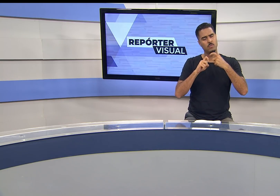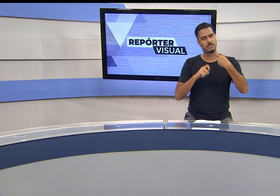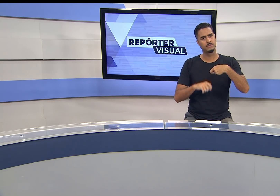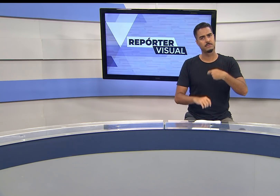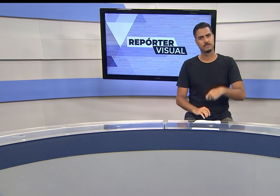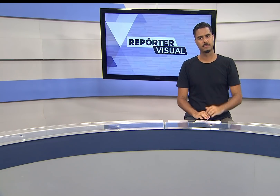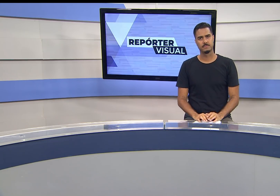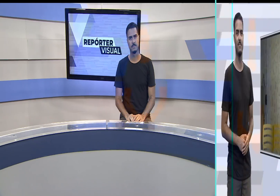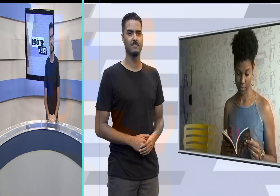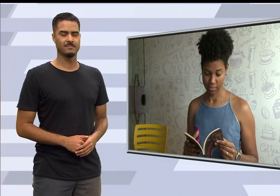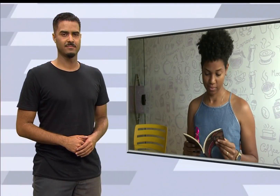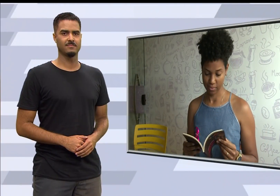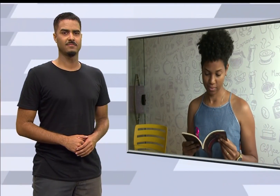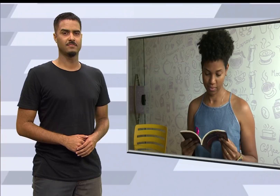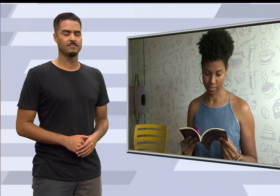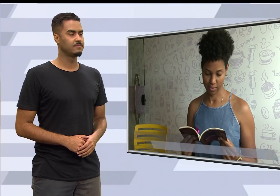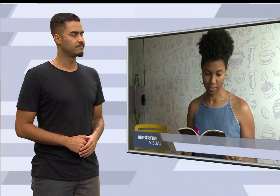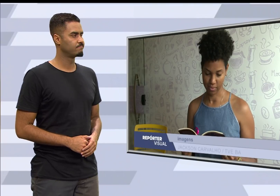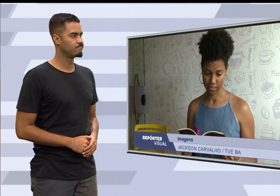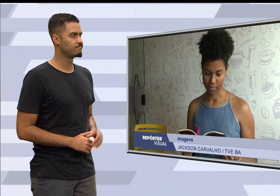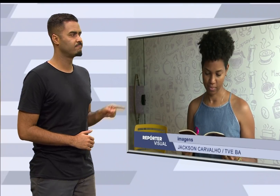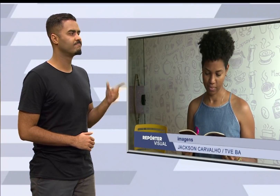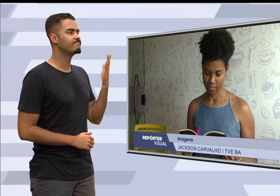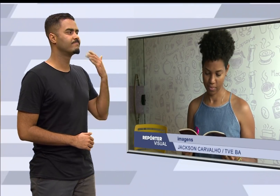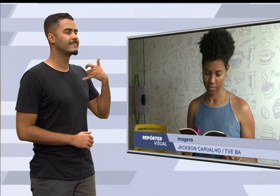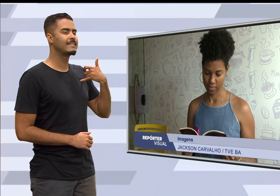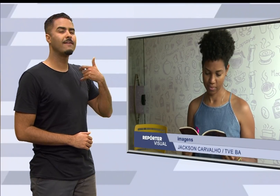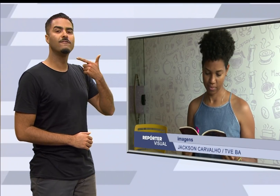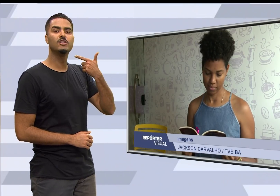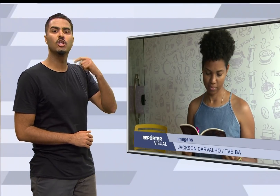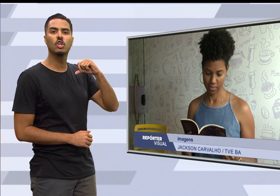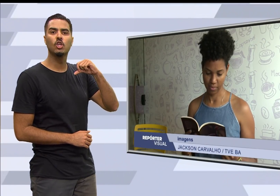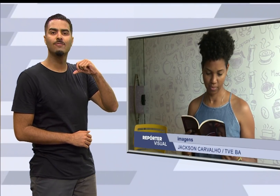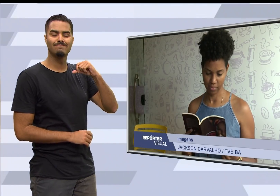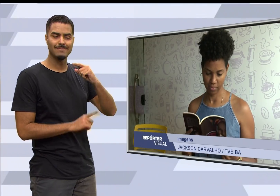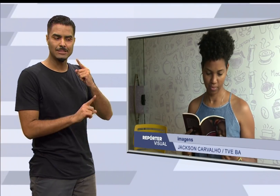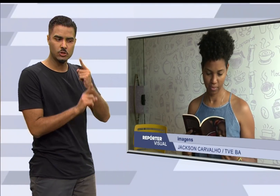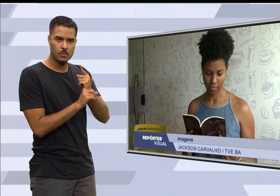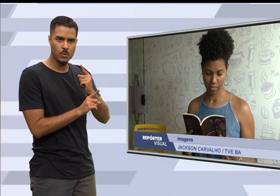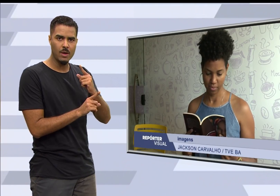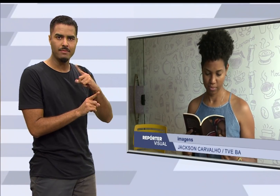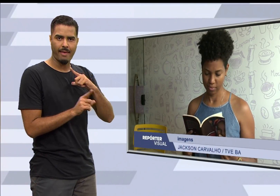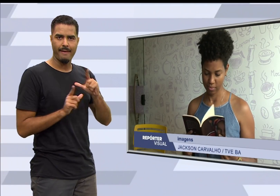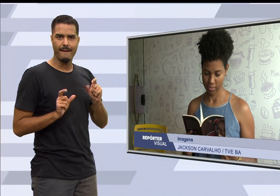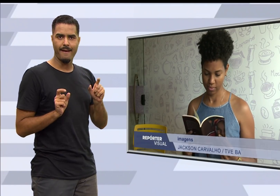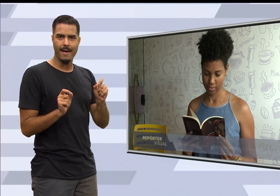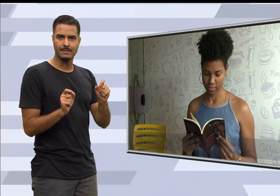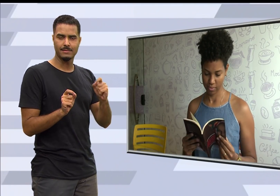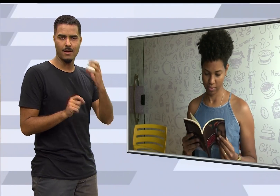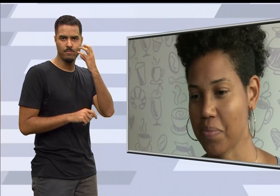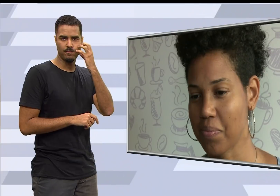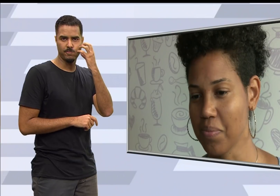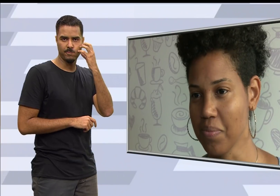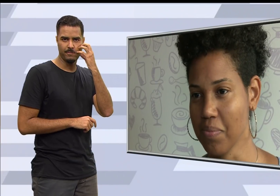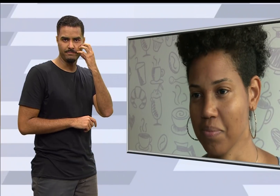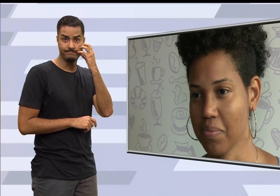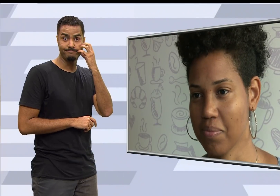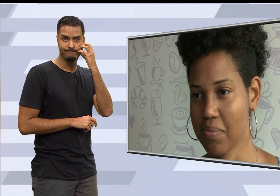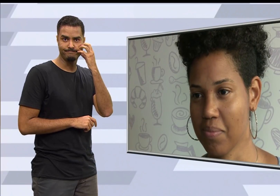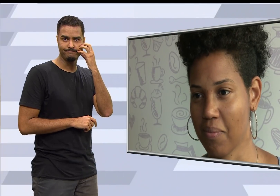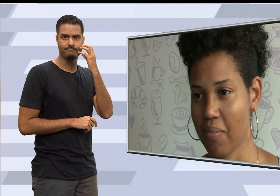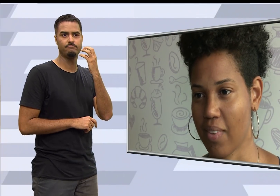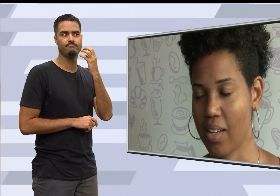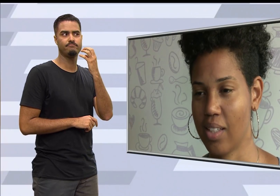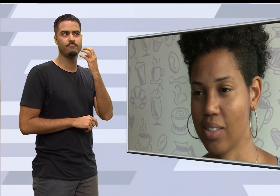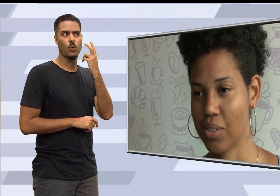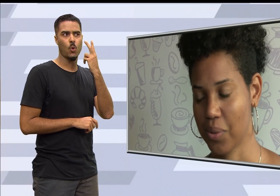médico. Carolina tinha apenas 29 anos quando descobriu que estava com câncer de mama. Há quase 2